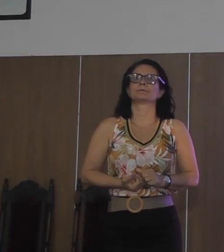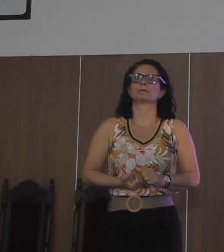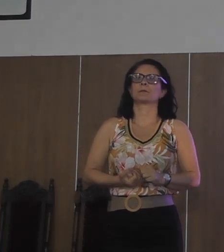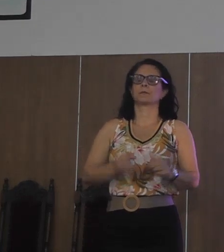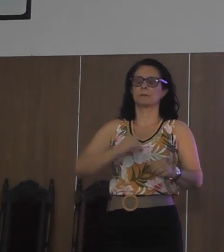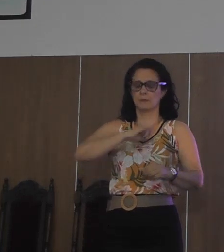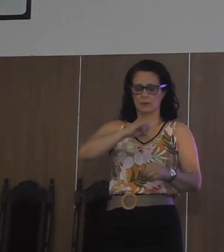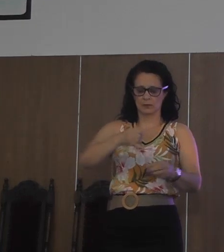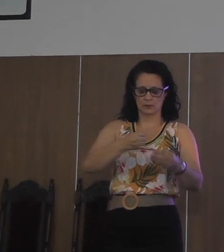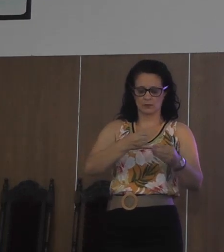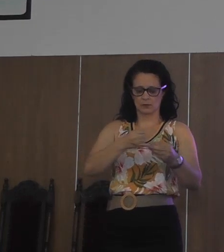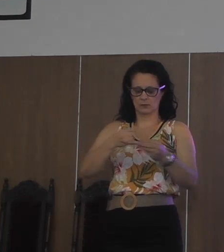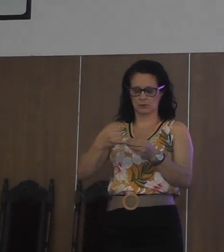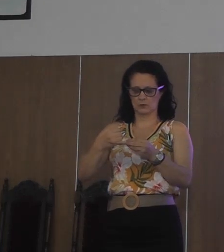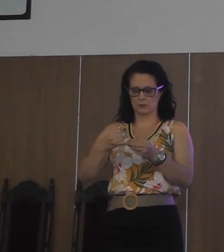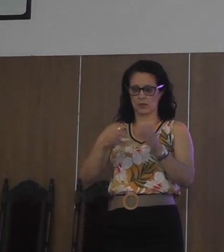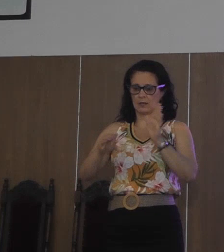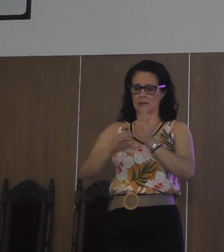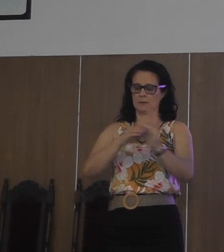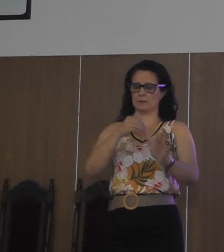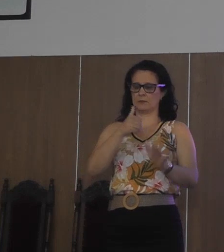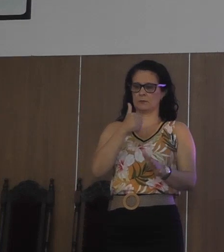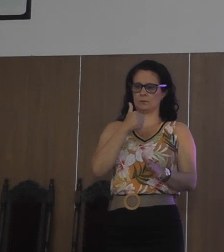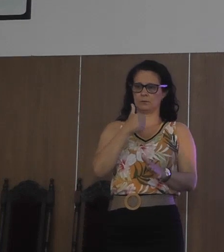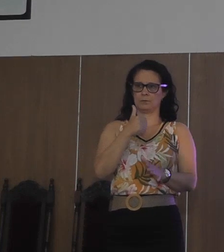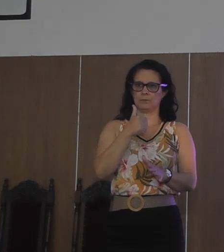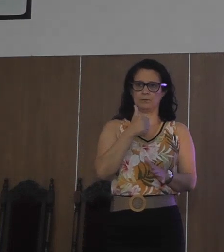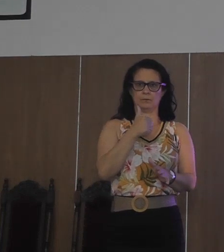Josué, capítulo de número 1.